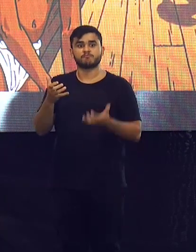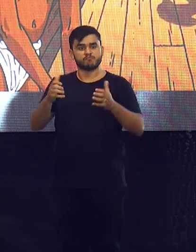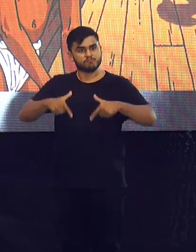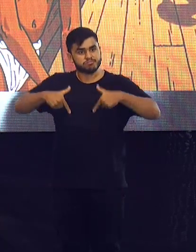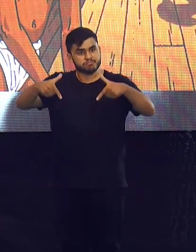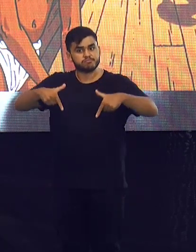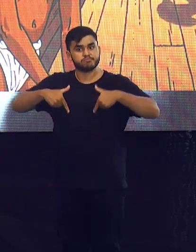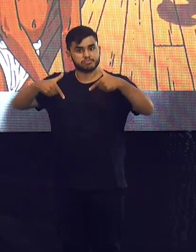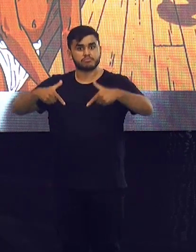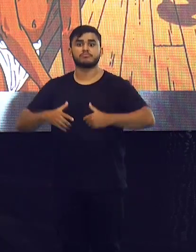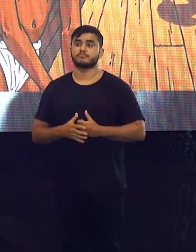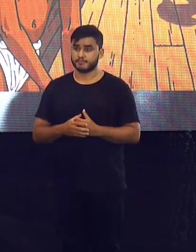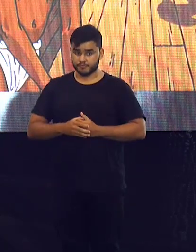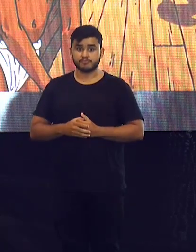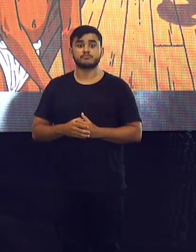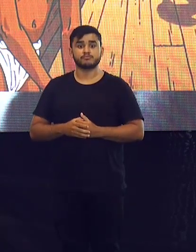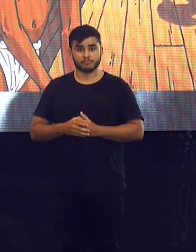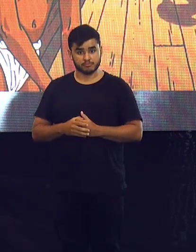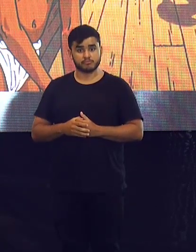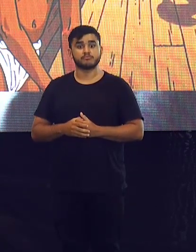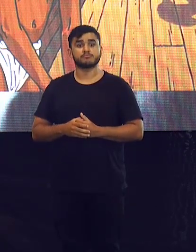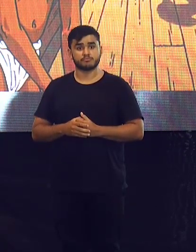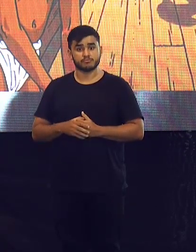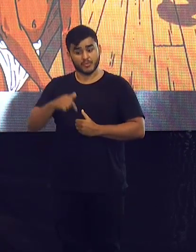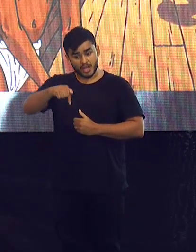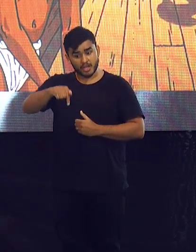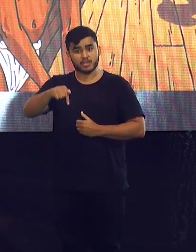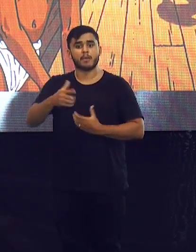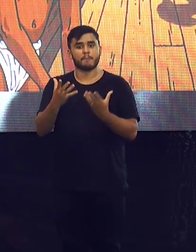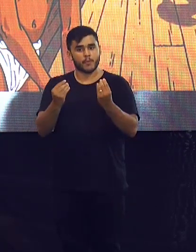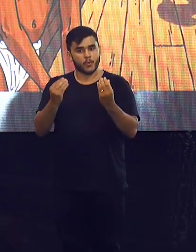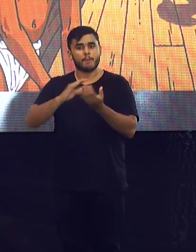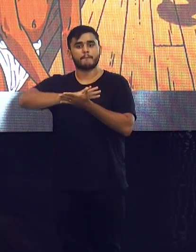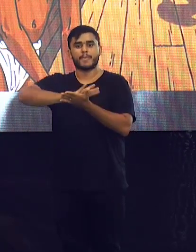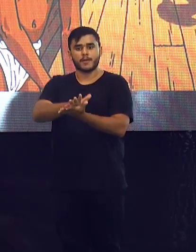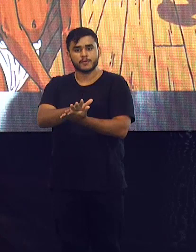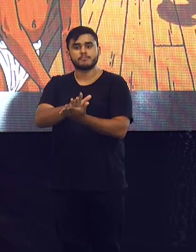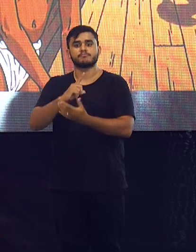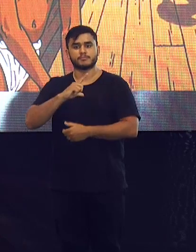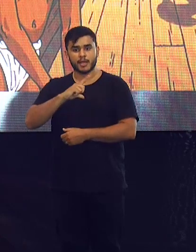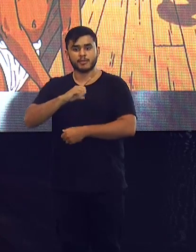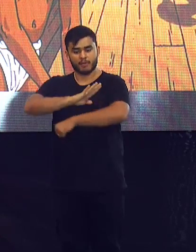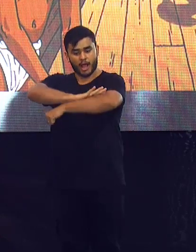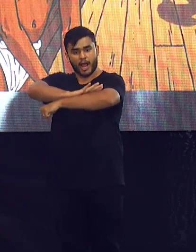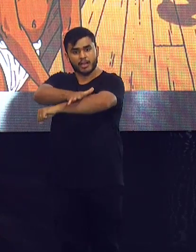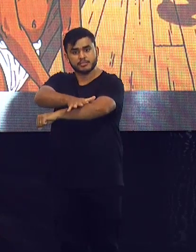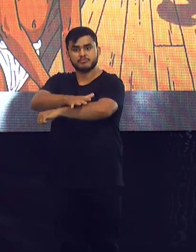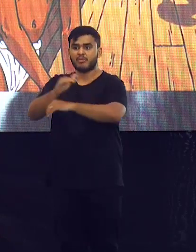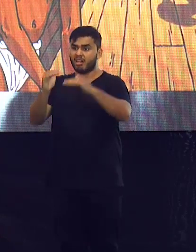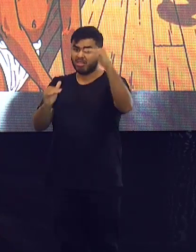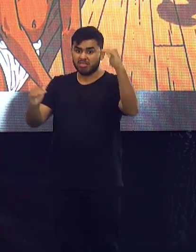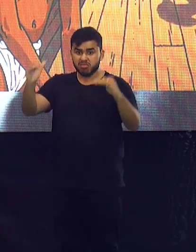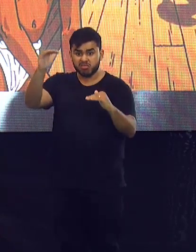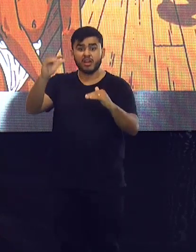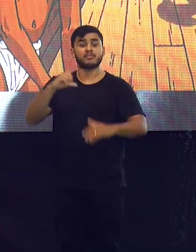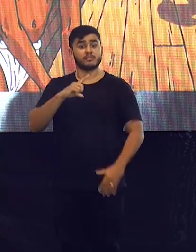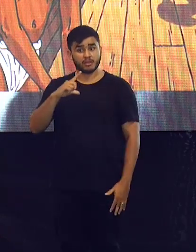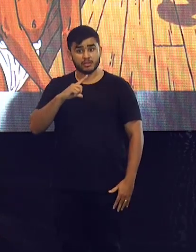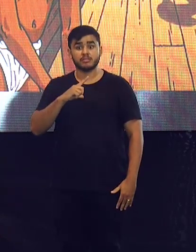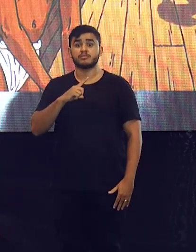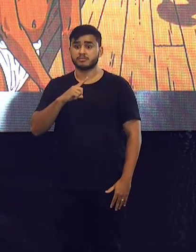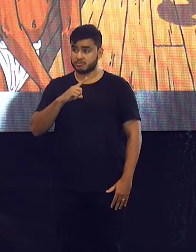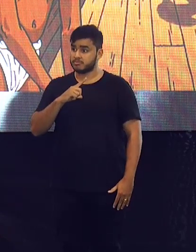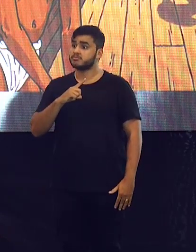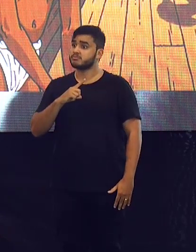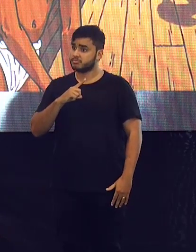sociedade. Porque ainda somos uma nação com muitos preconceitos e com muitas desigualdades. E o que